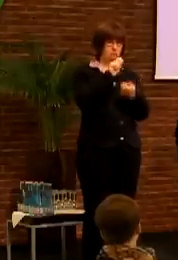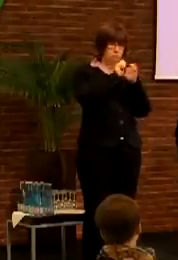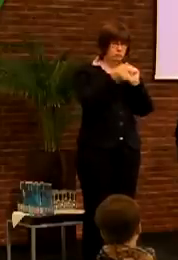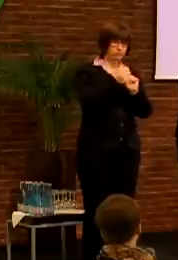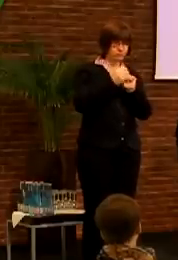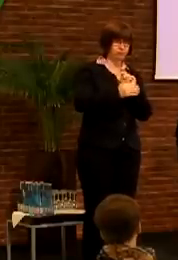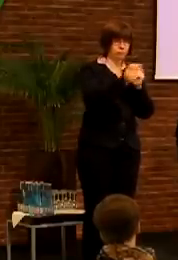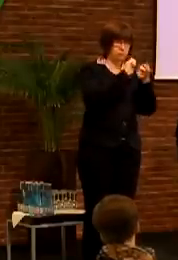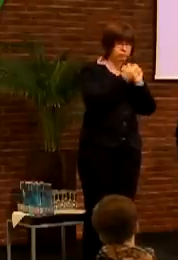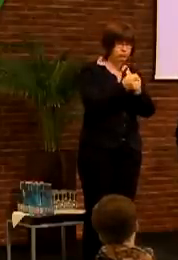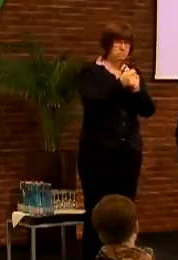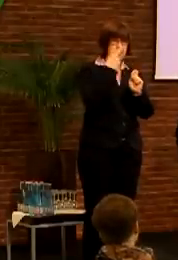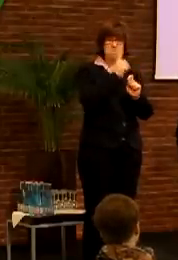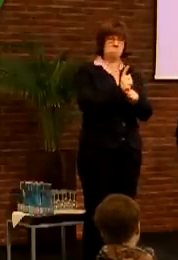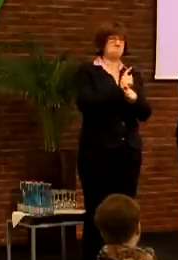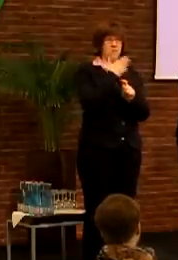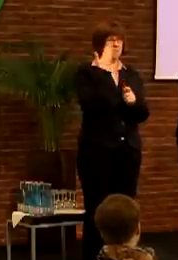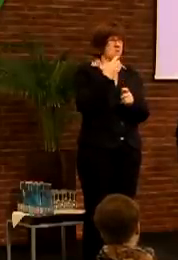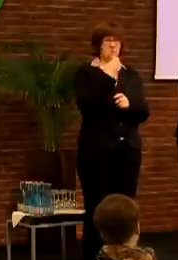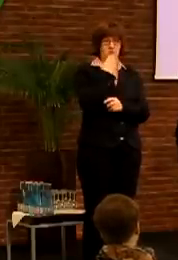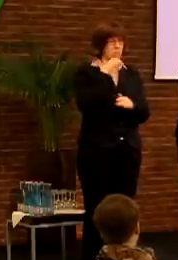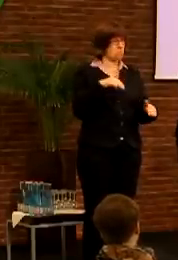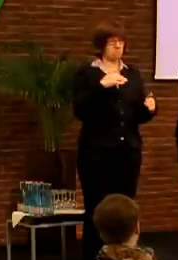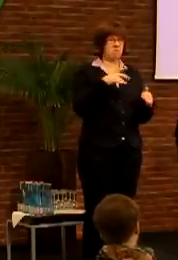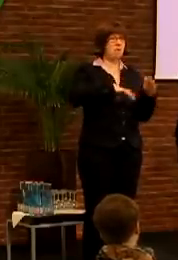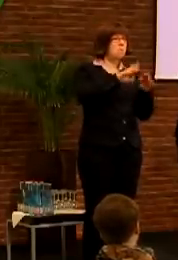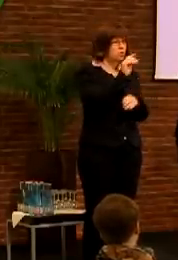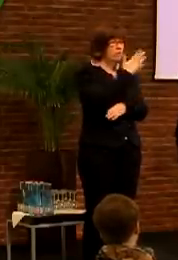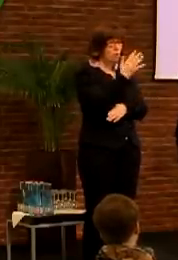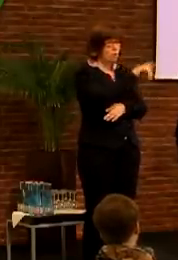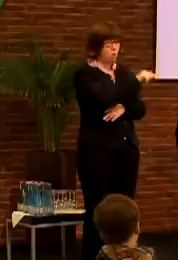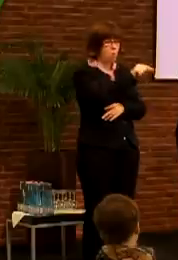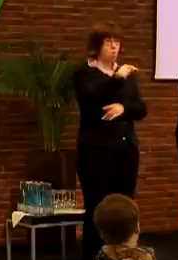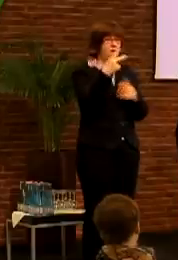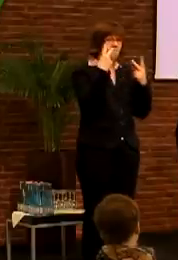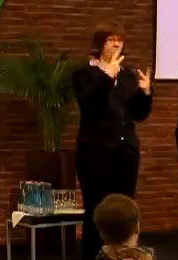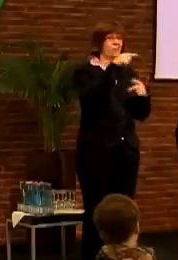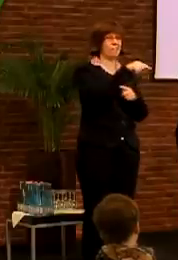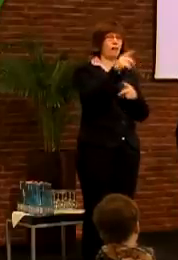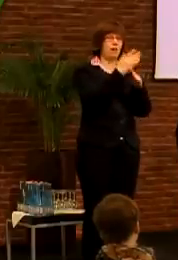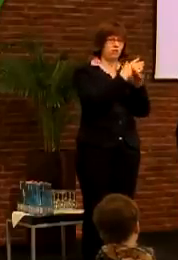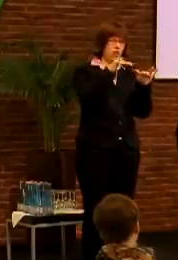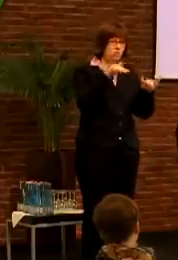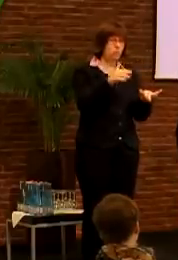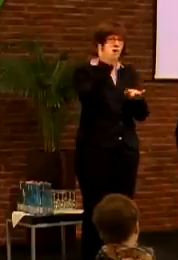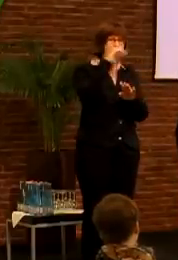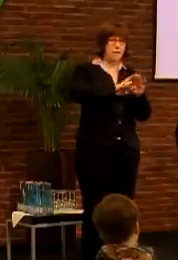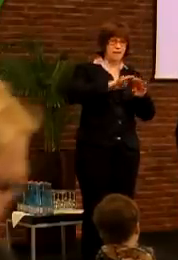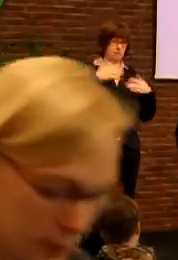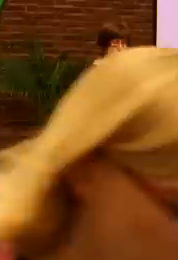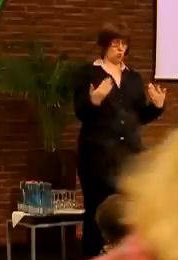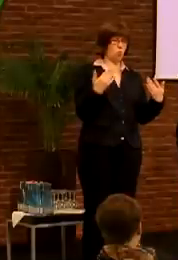in den kommenden Jahren noch etwas substanziell ändert. Überall dort, wo wichtige Entscheidungen für Berlin